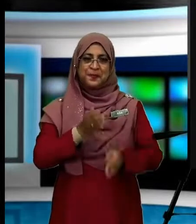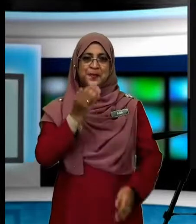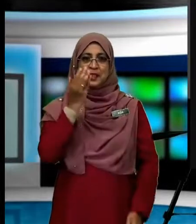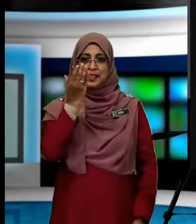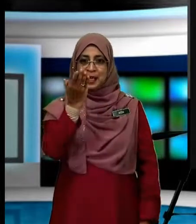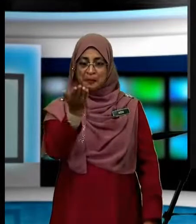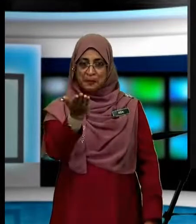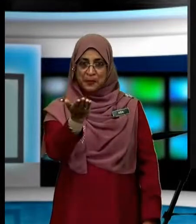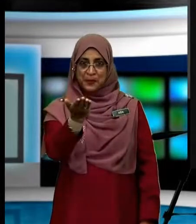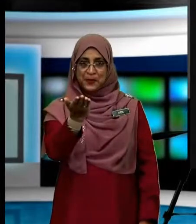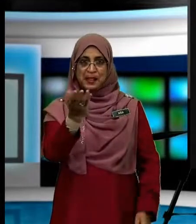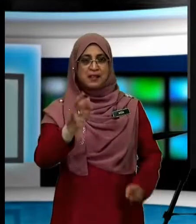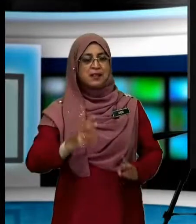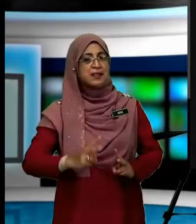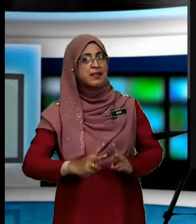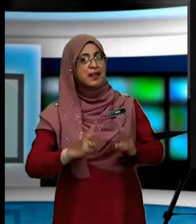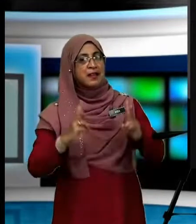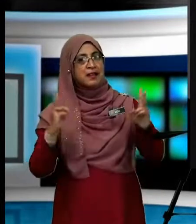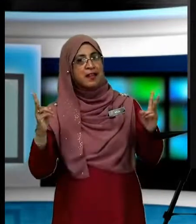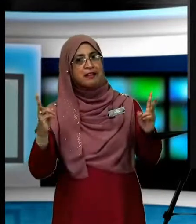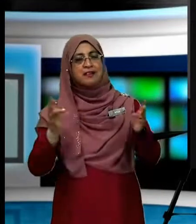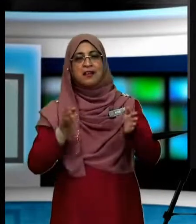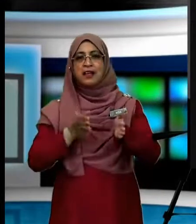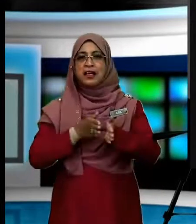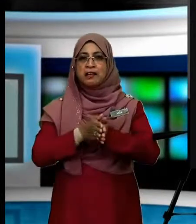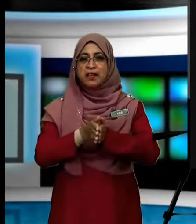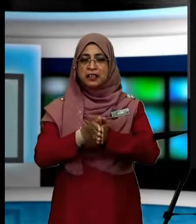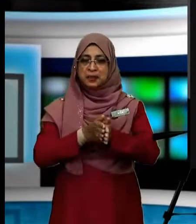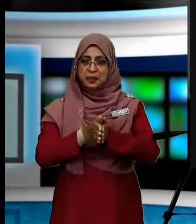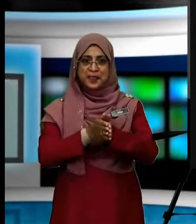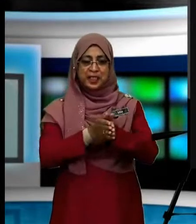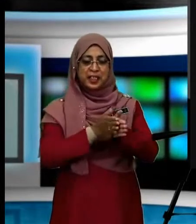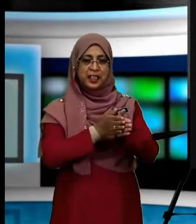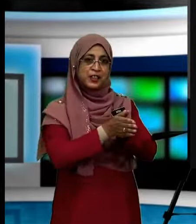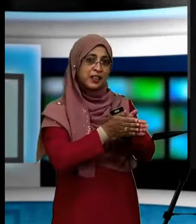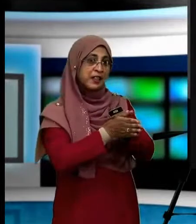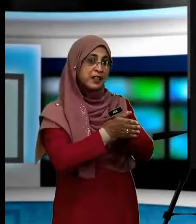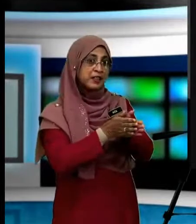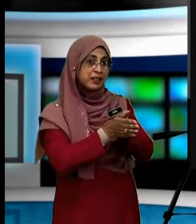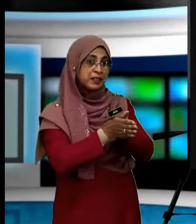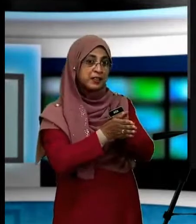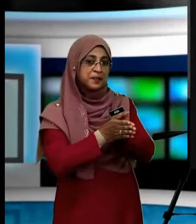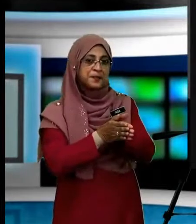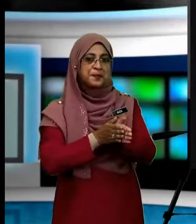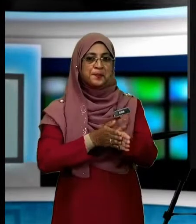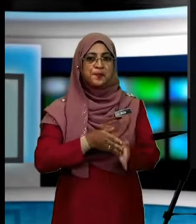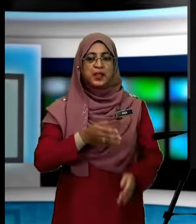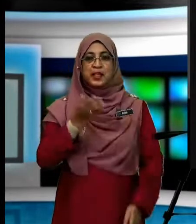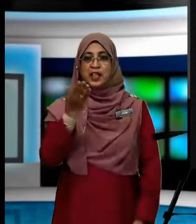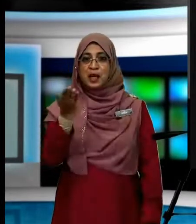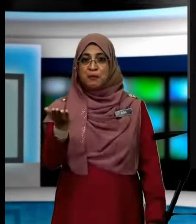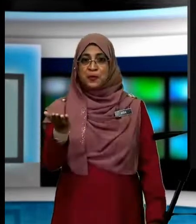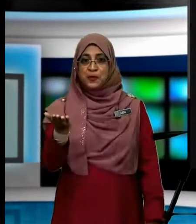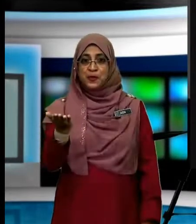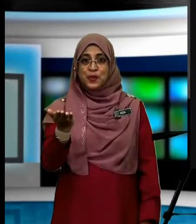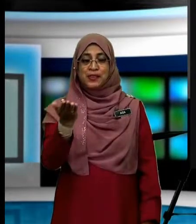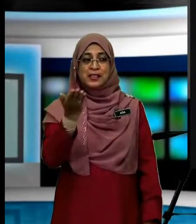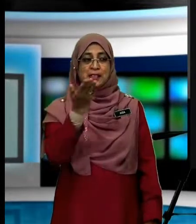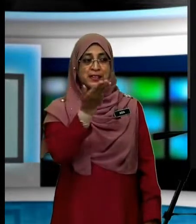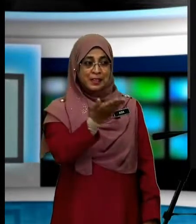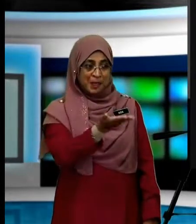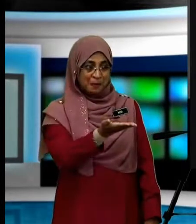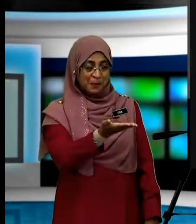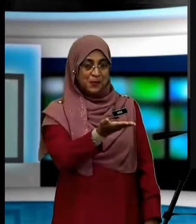Kamu sangat rajin Oke ini syara Hai kamu